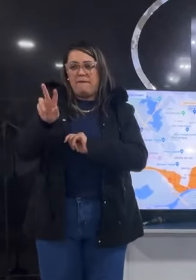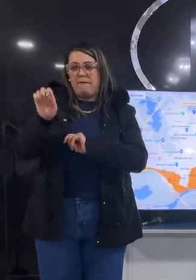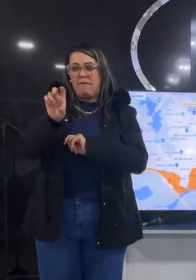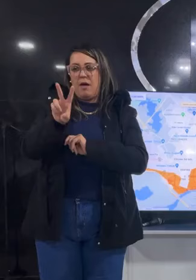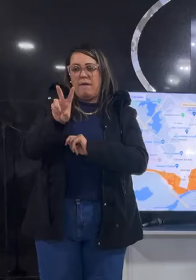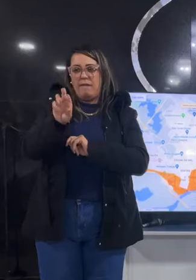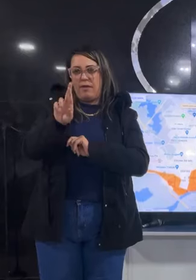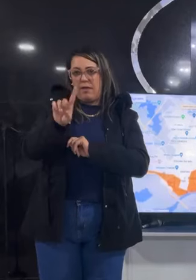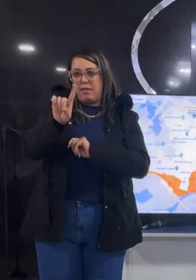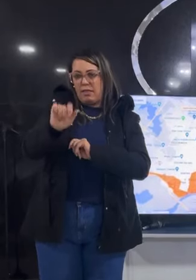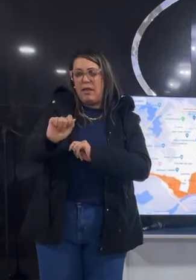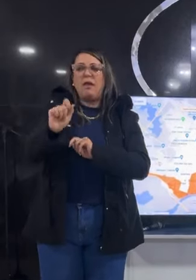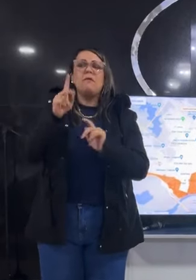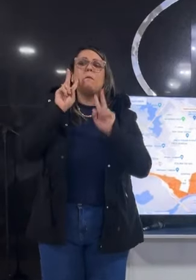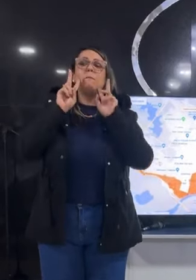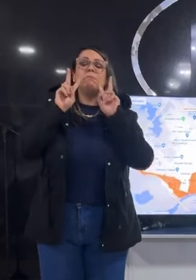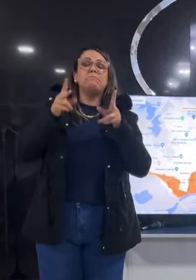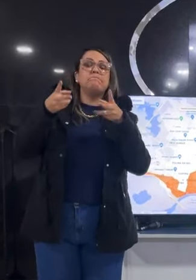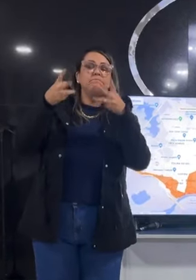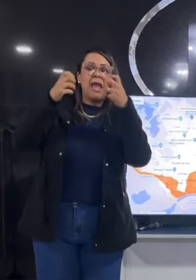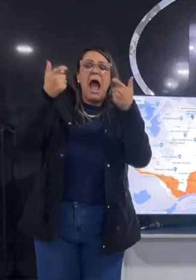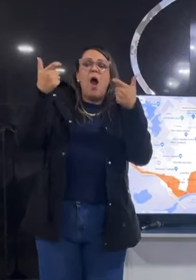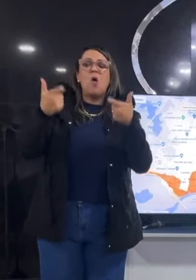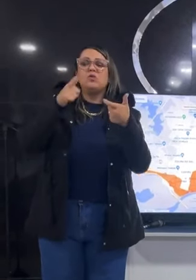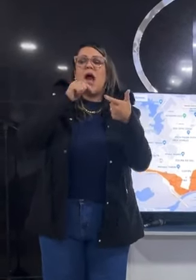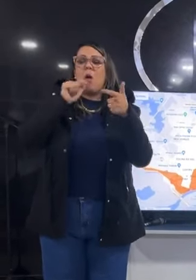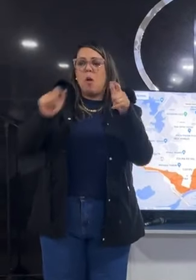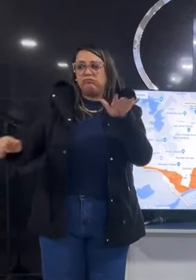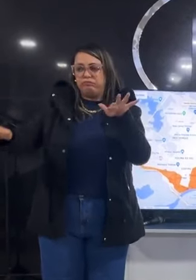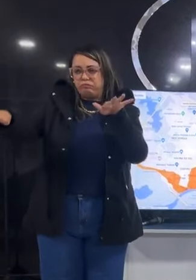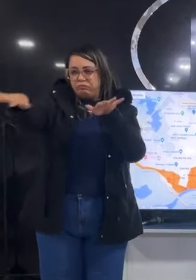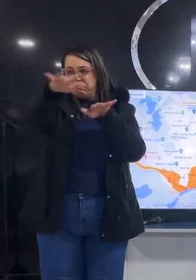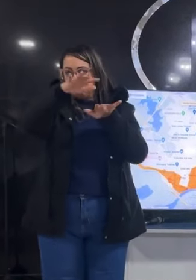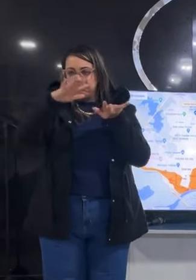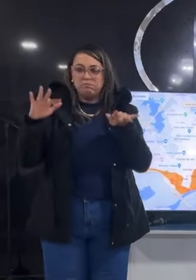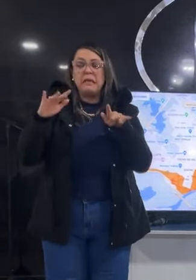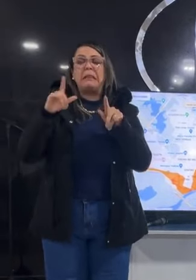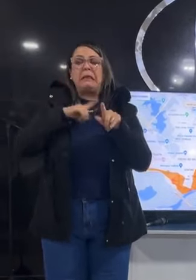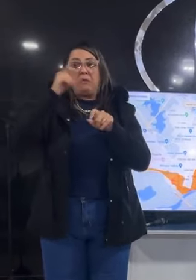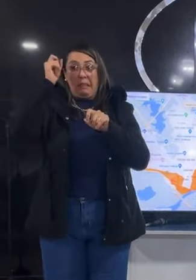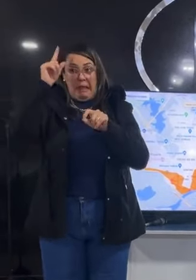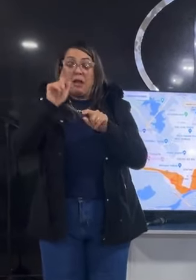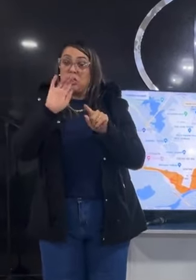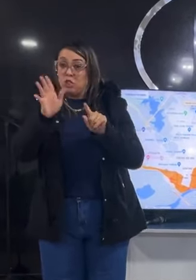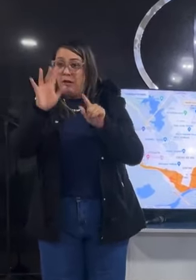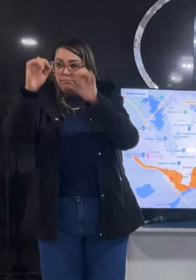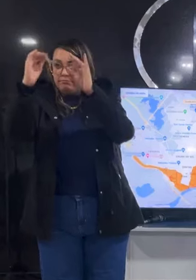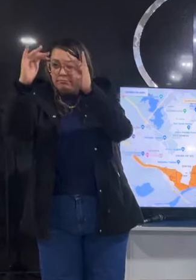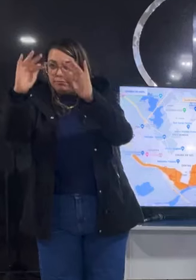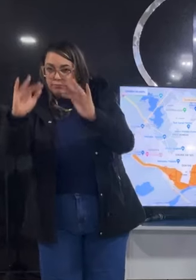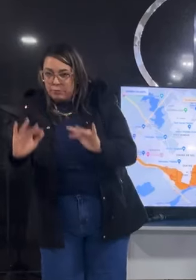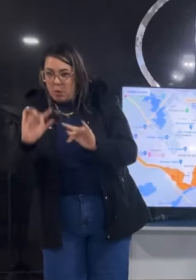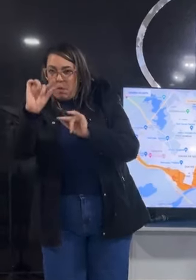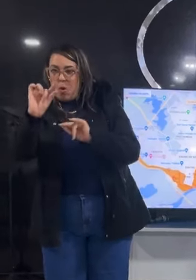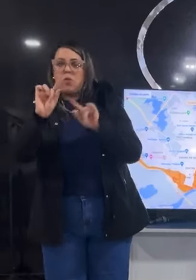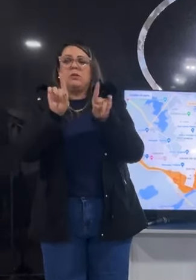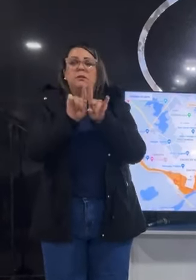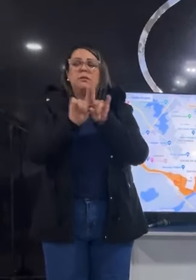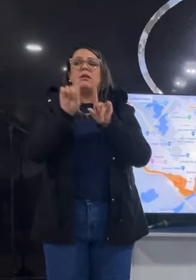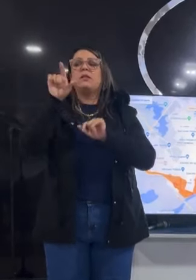ideia né de onde as águas chegaram isso que já estão baixando mas pode ter essa ideia depois de lá ele fez questão de